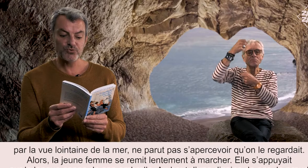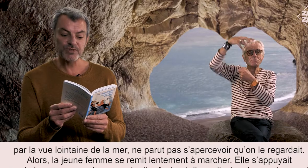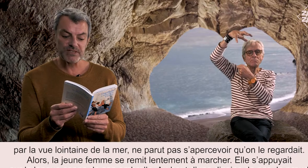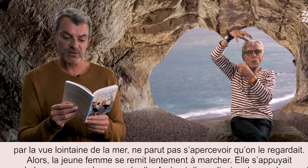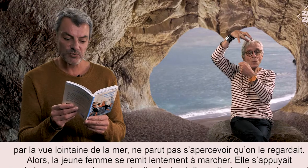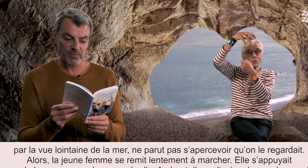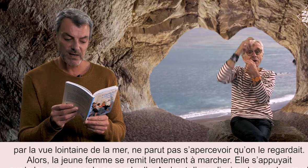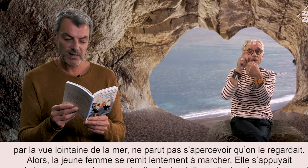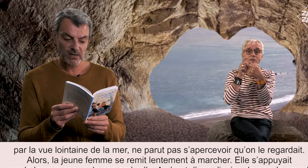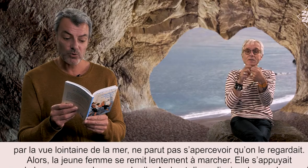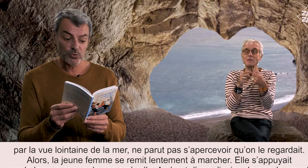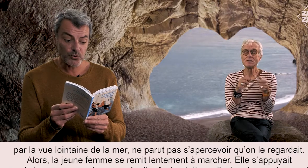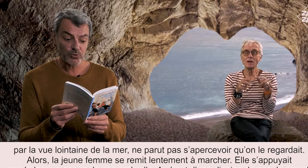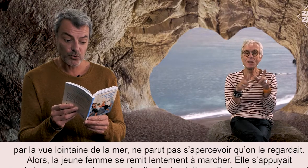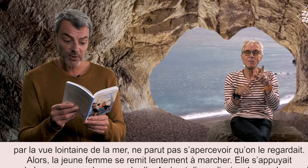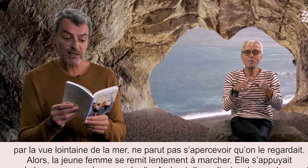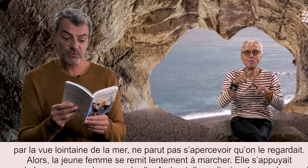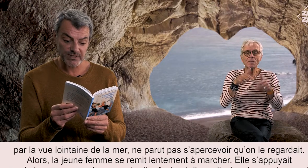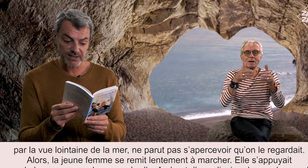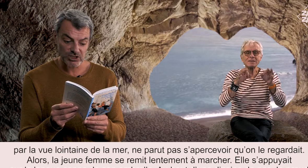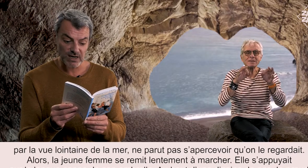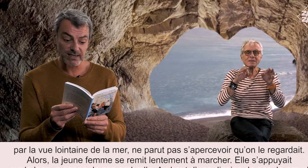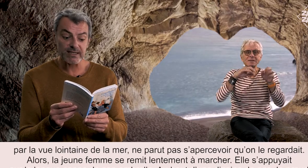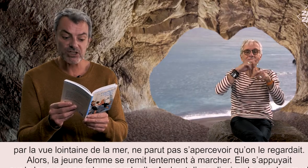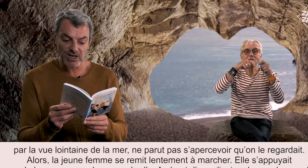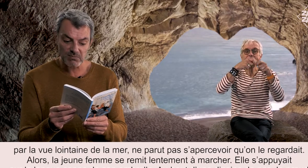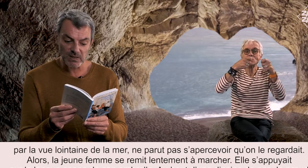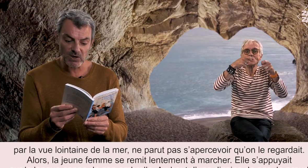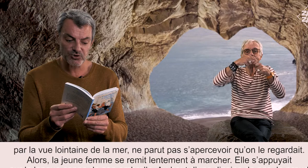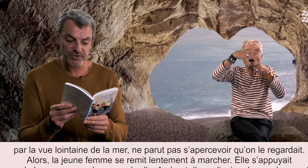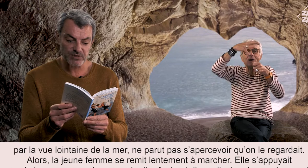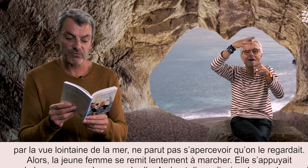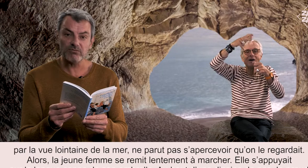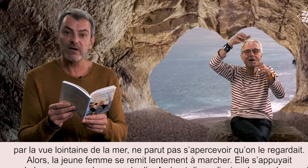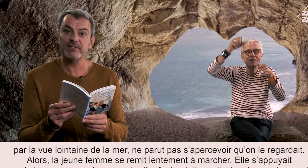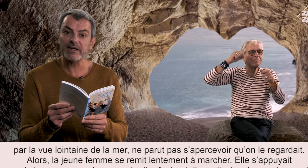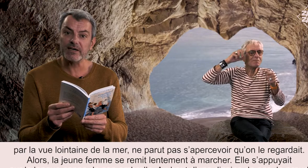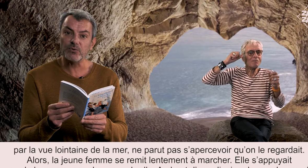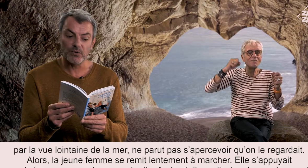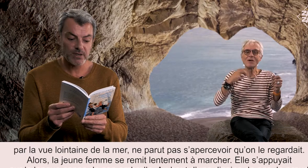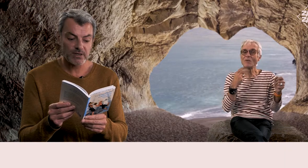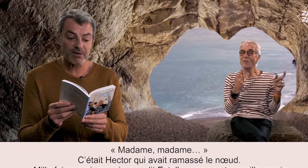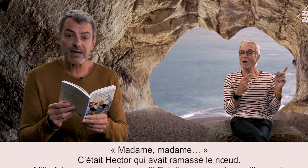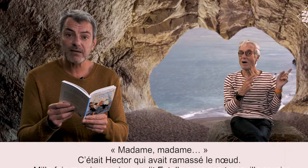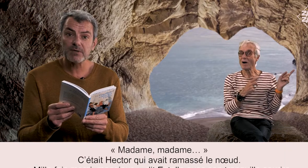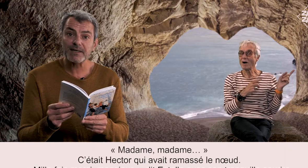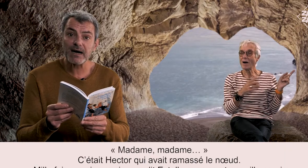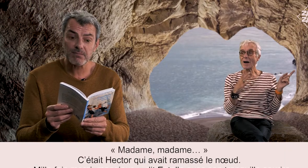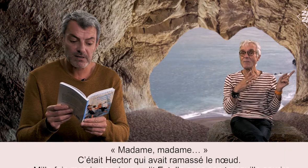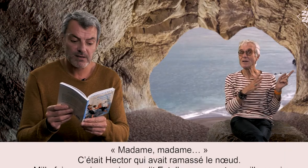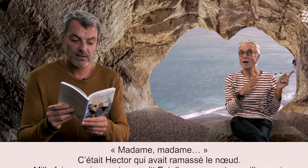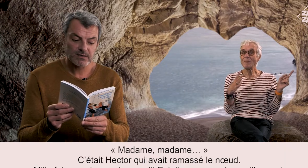Au bout d'une dizaine de pas, le nœud de l'ombrelle se détacha et les Chabres entendirent une voix derrière eux. « Madame,